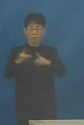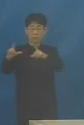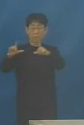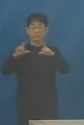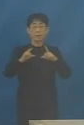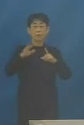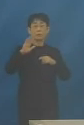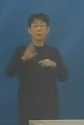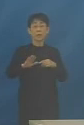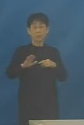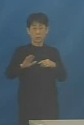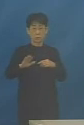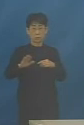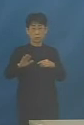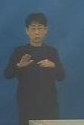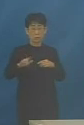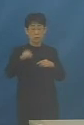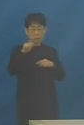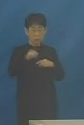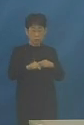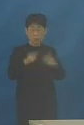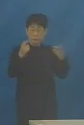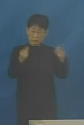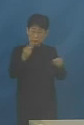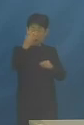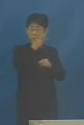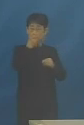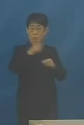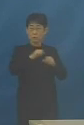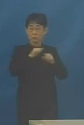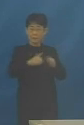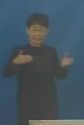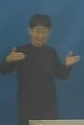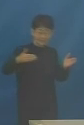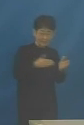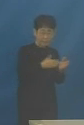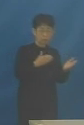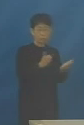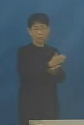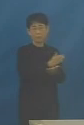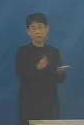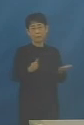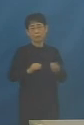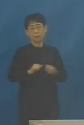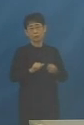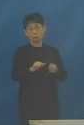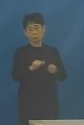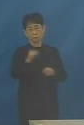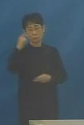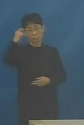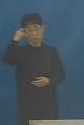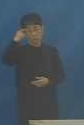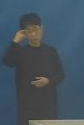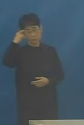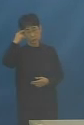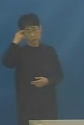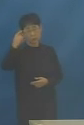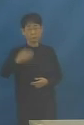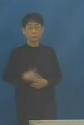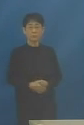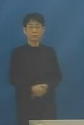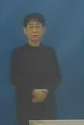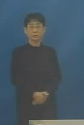ますこの辺もよく確認をしながら最終判断に行くということになろうかと思います